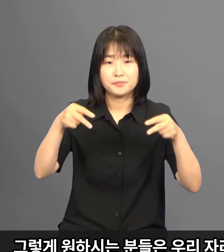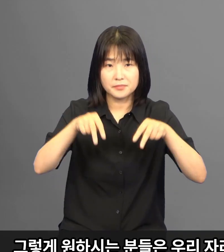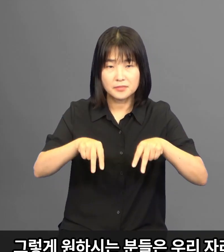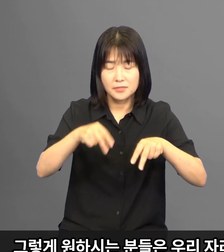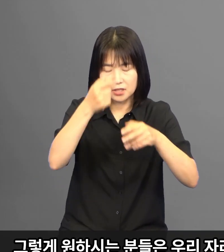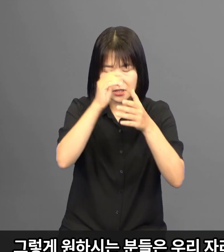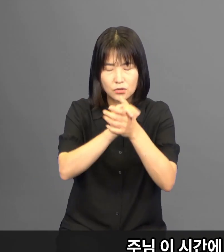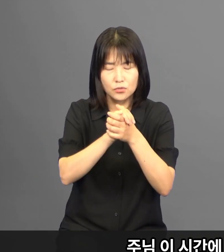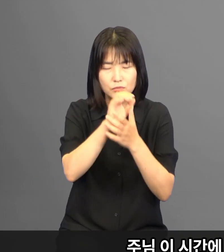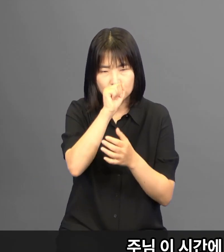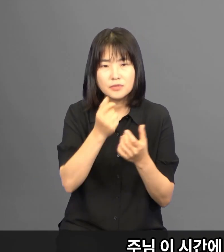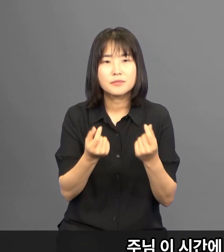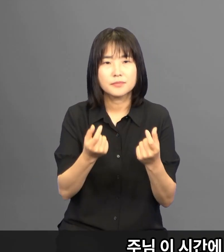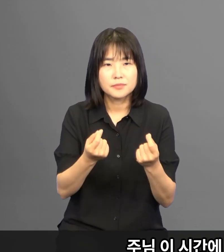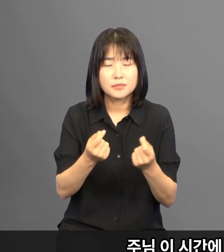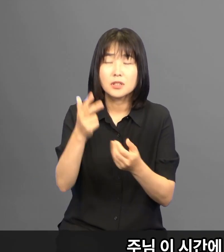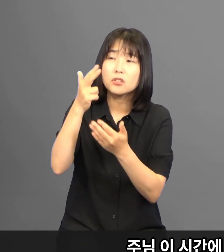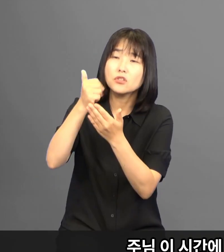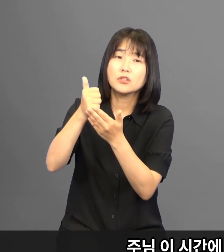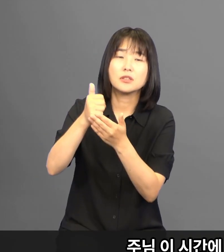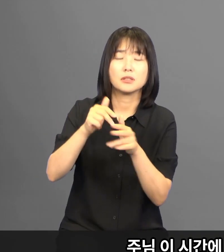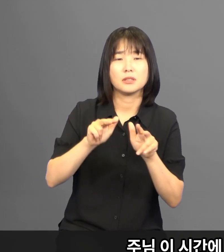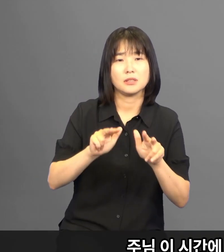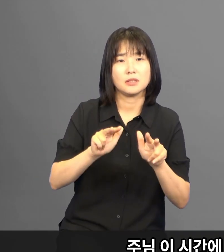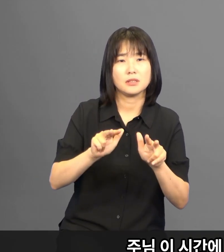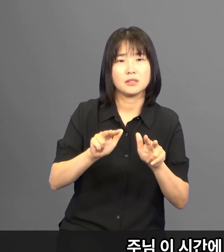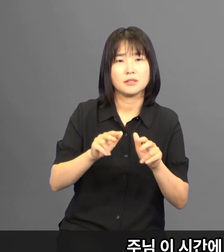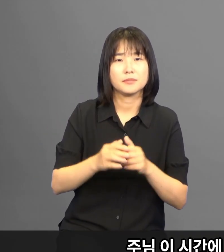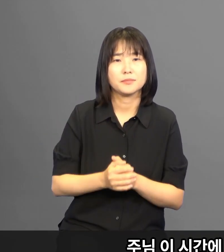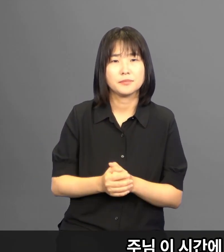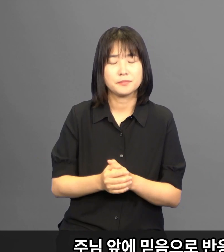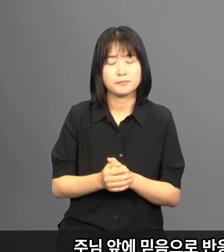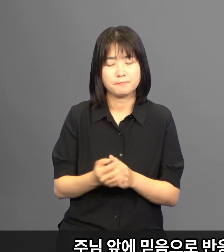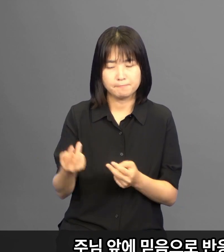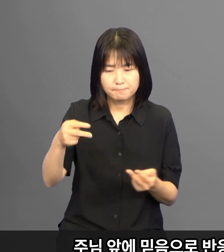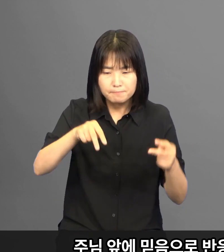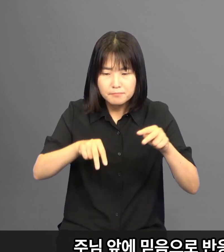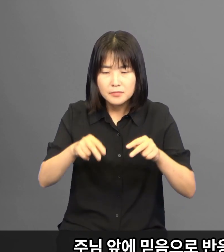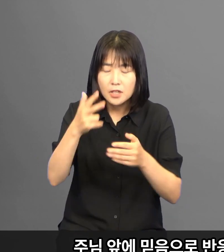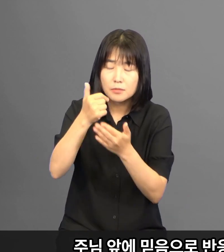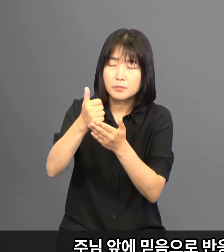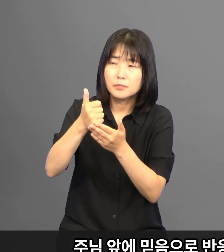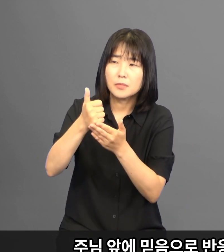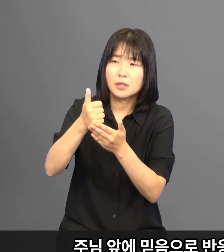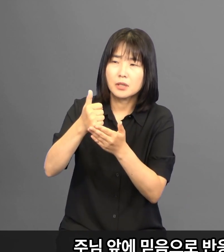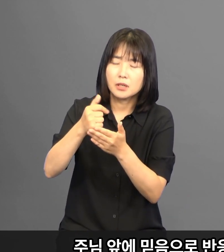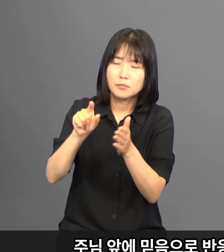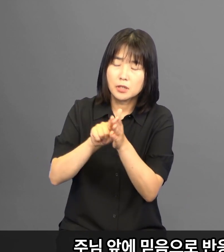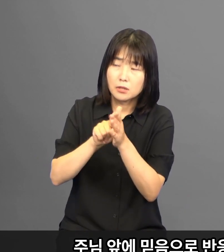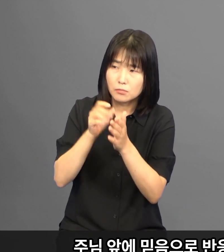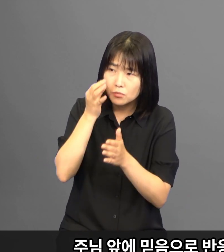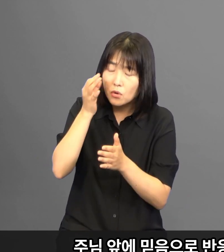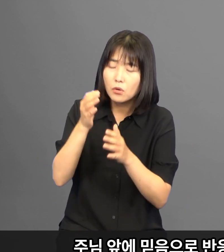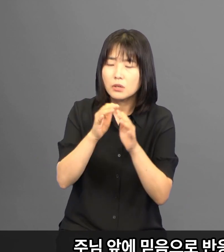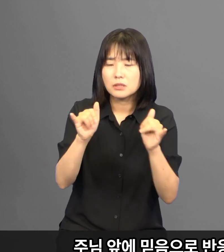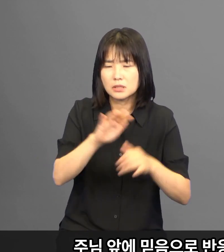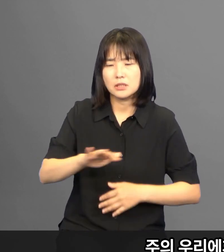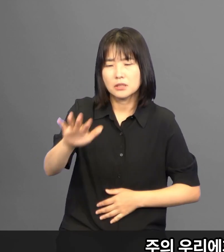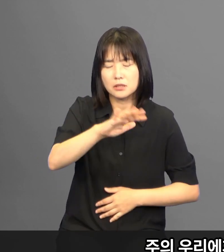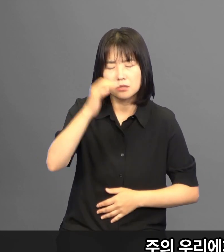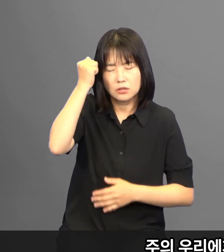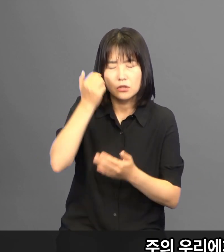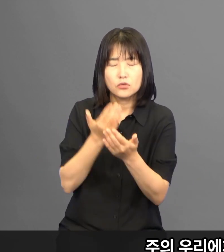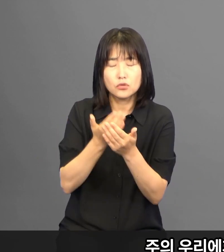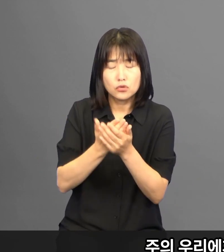기도했으면 좋겠습니다. 주님, 이 시간에 우리 자리에서 일어나 주님 앞에 믿음으로 반응하는 자들을 기억하여 주시고